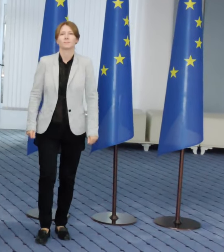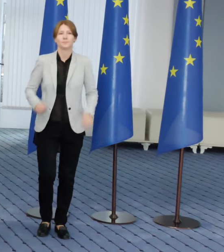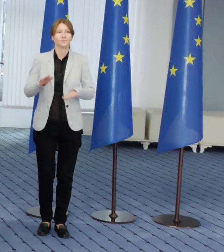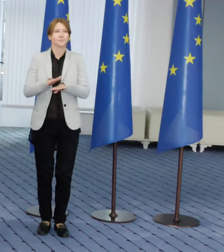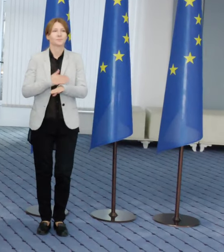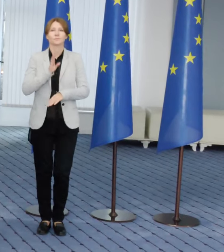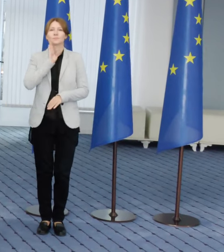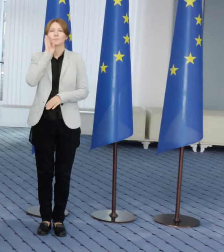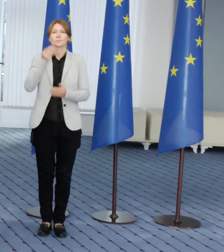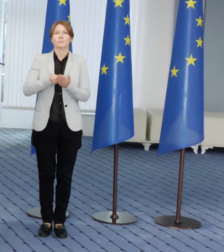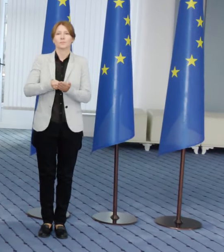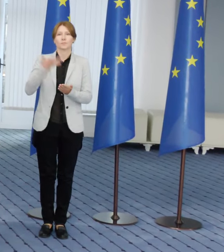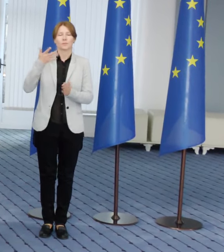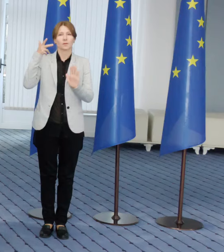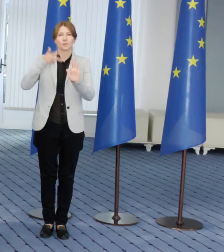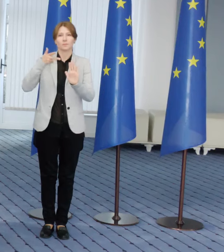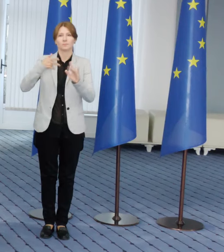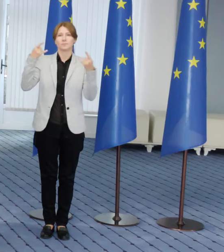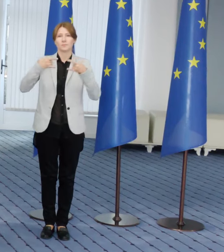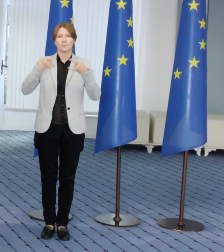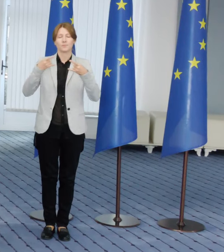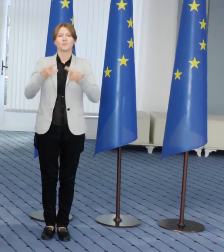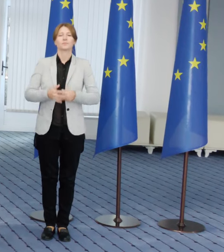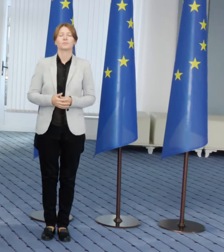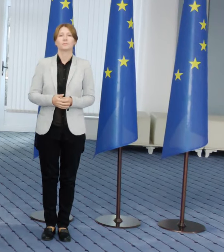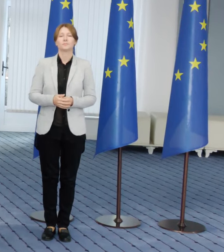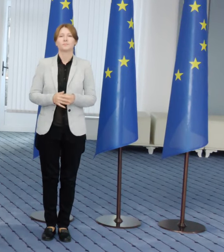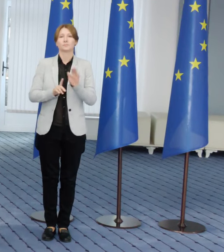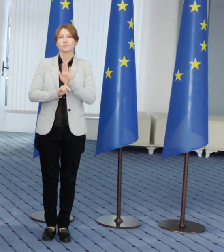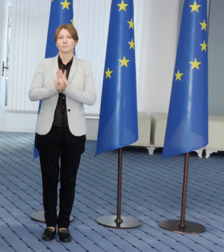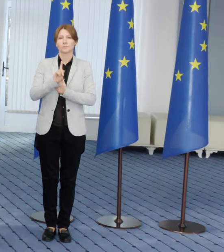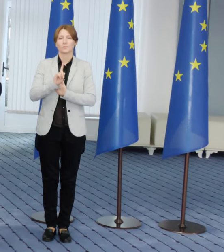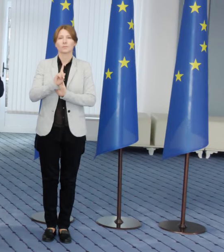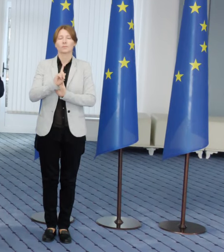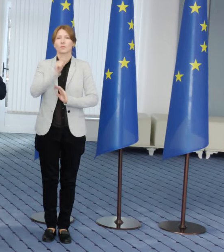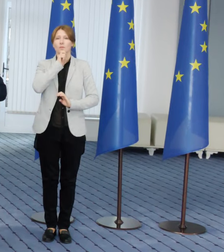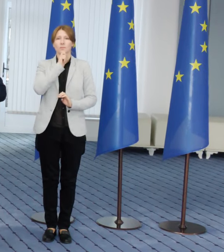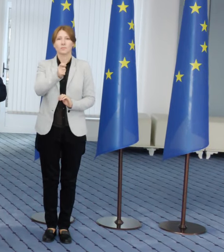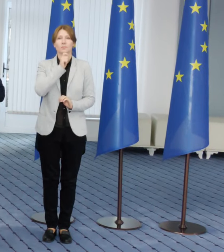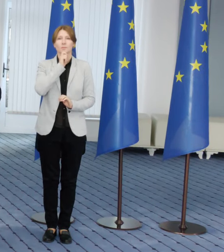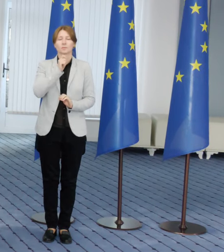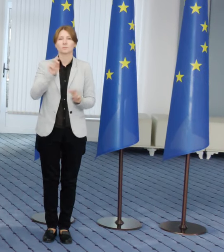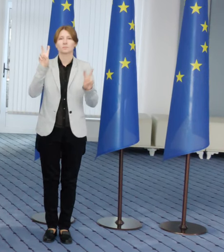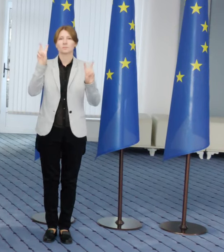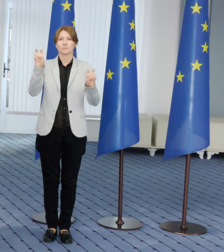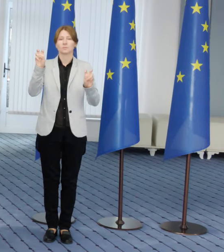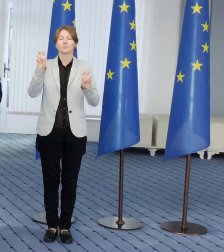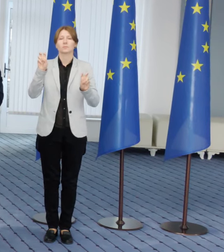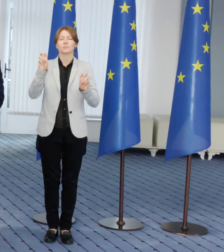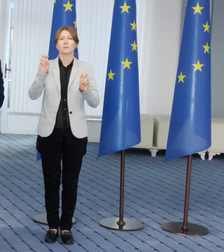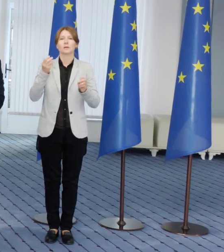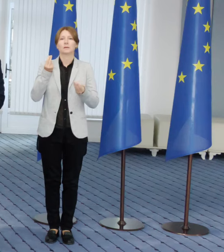Bună dimineața, stimați reprezentanți ai mass media, stimați colegi. Începem conferința de presă intitulată Investiții în